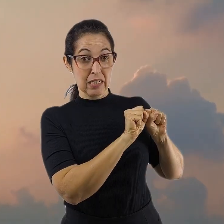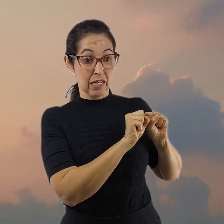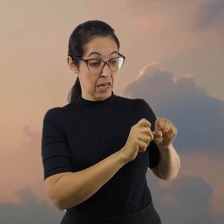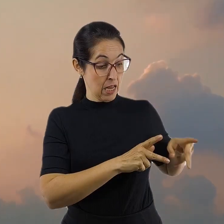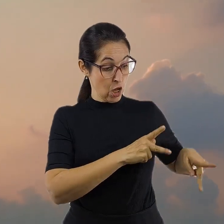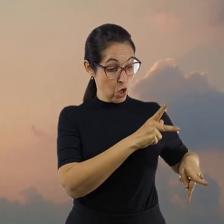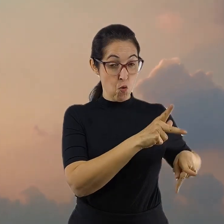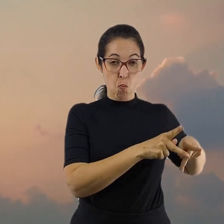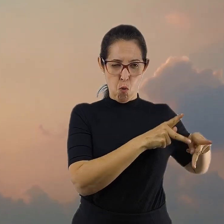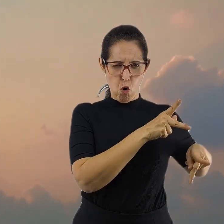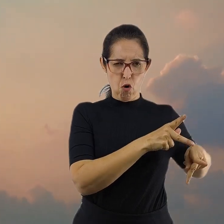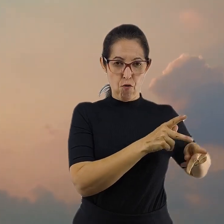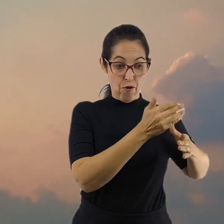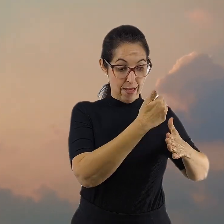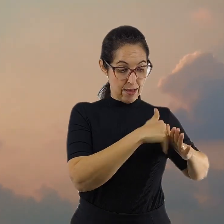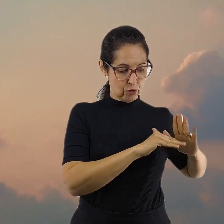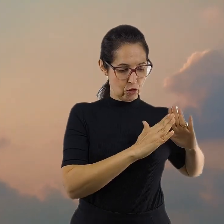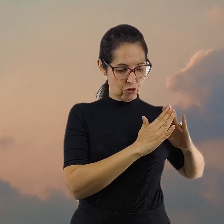Israel dentro das casas.